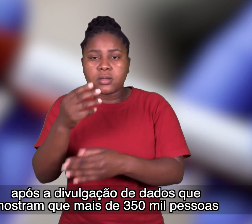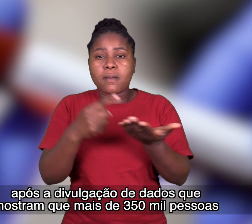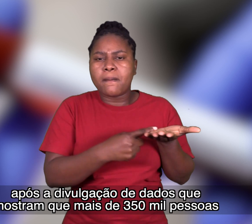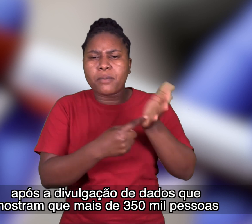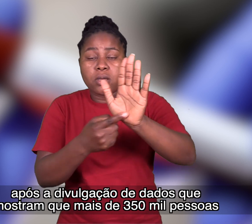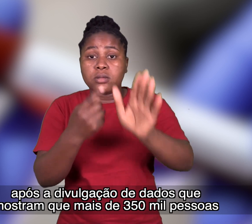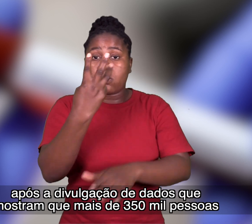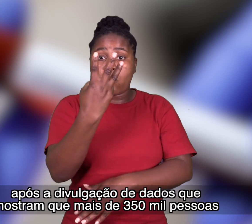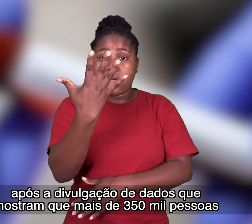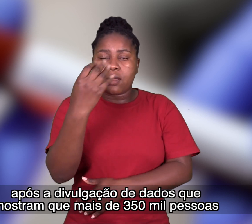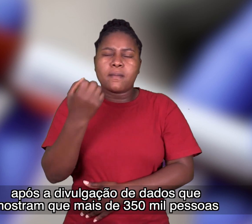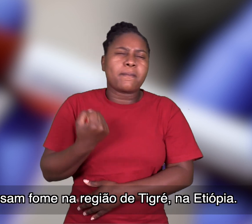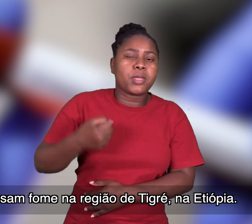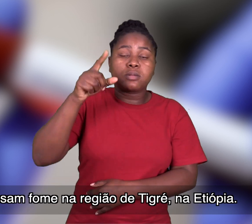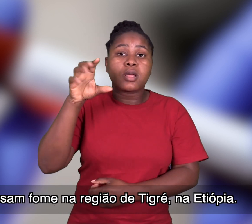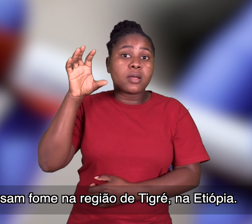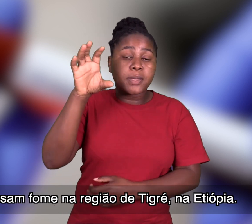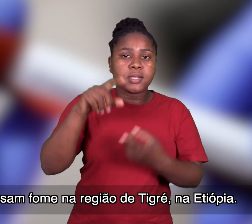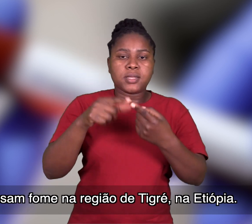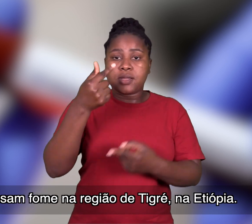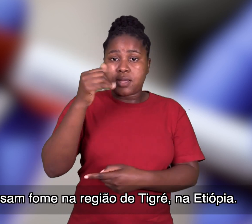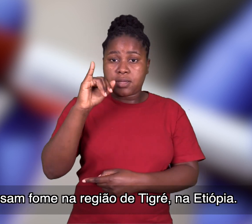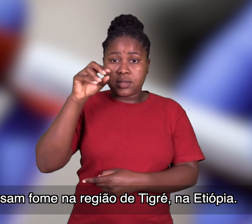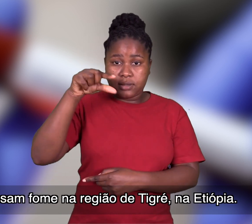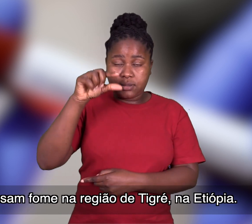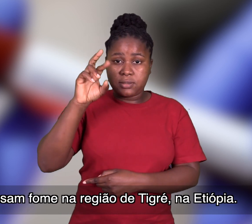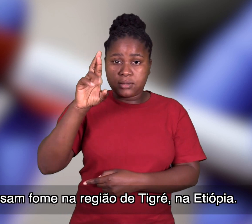350 mil pessoas passam fome na região de Tigre, na Etiópia.